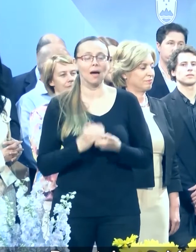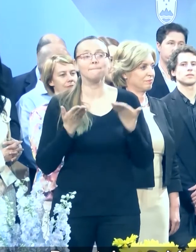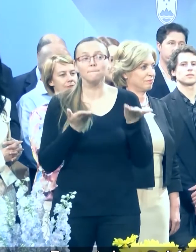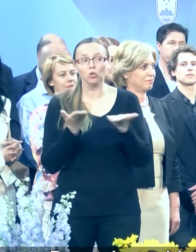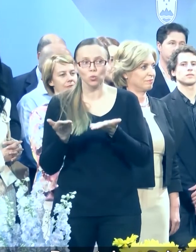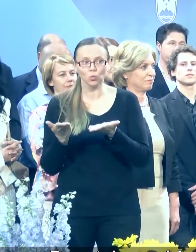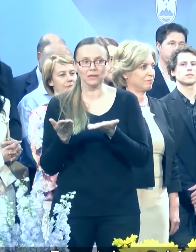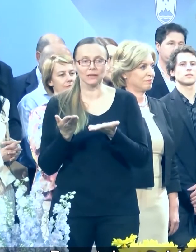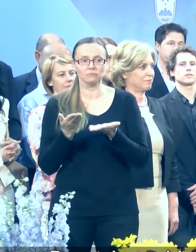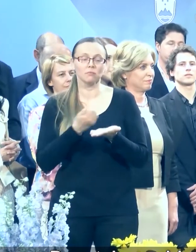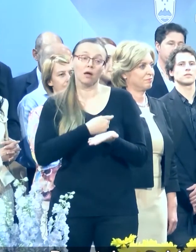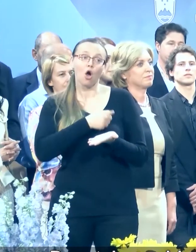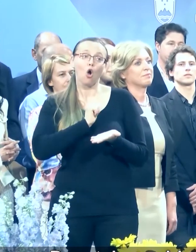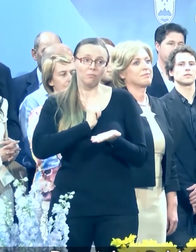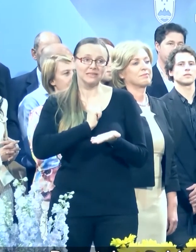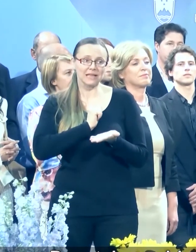ponudi komisarja,